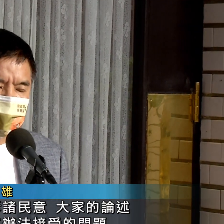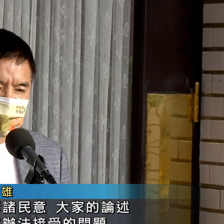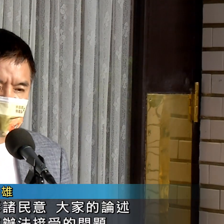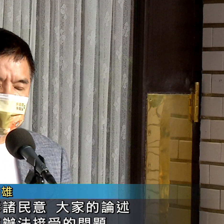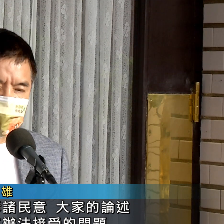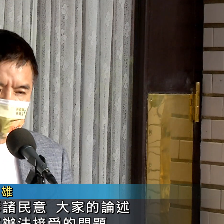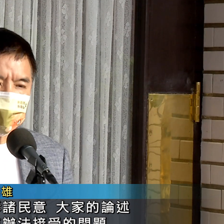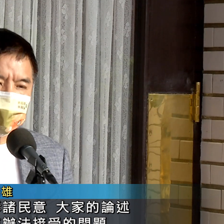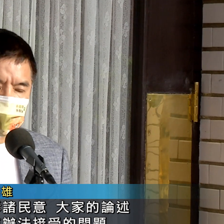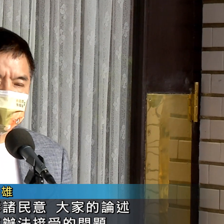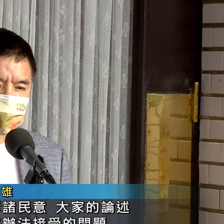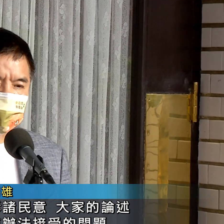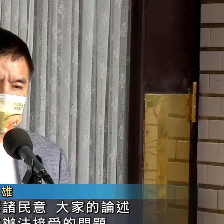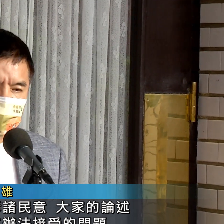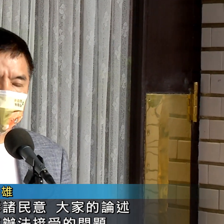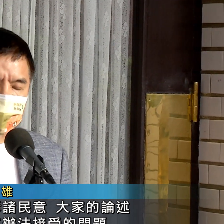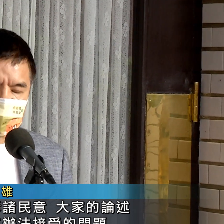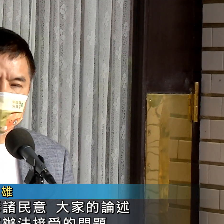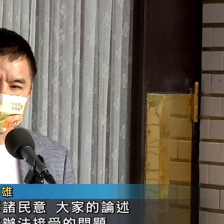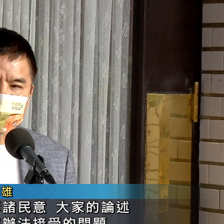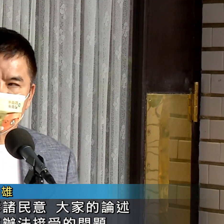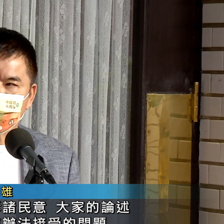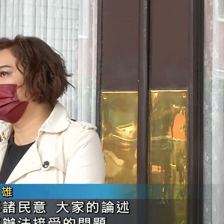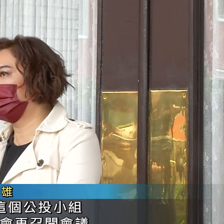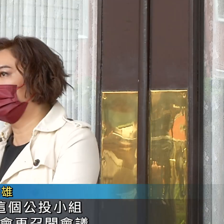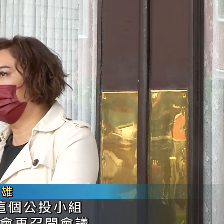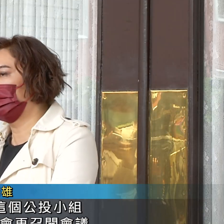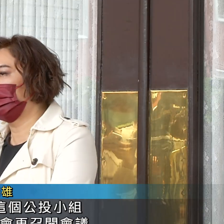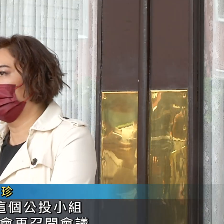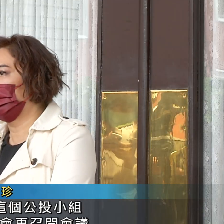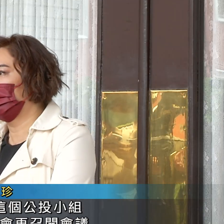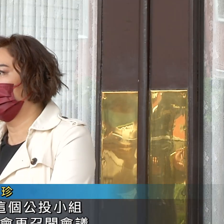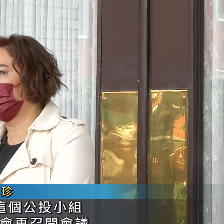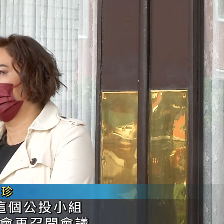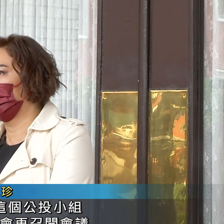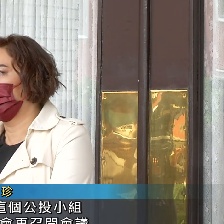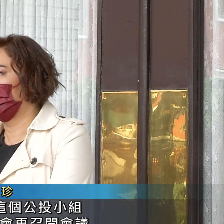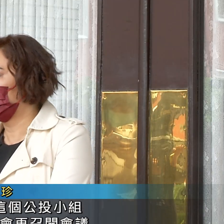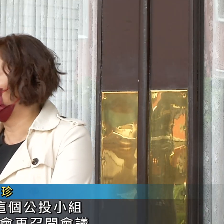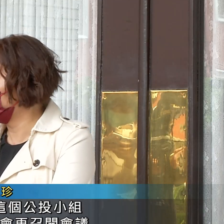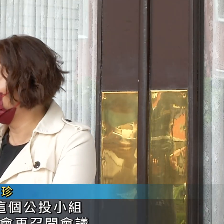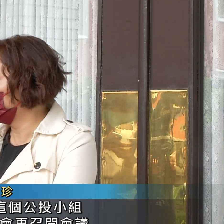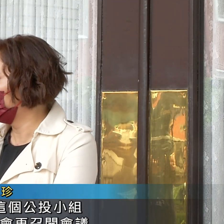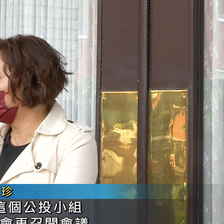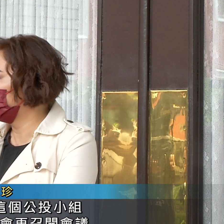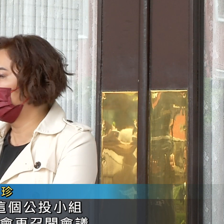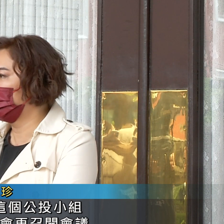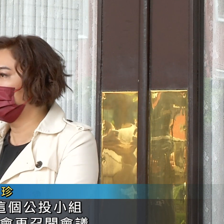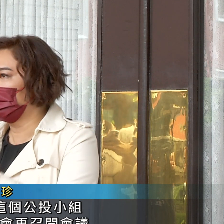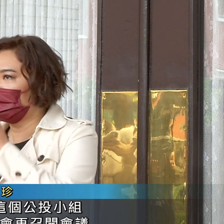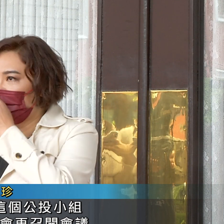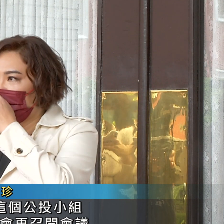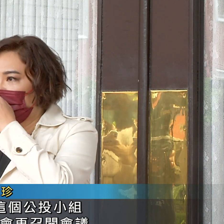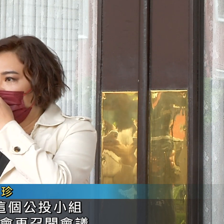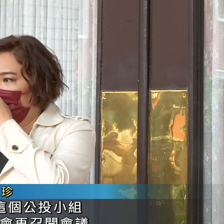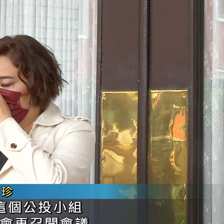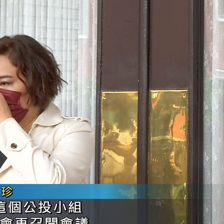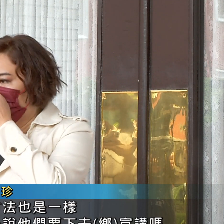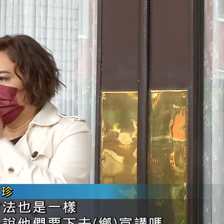大家的论述，民众到底有没有办法接受的问题了。 成立这个公投这个小组哦，那今天也会再召开会议。国民